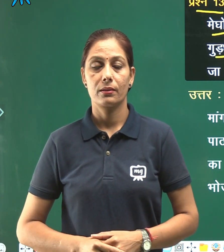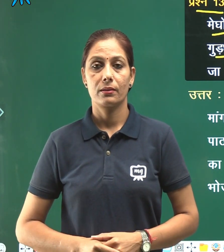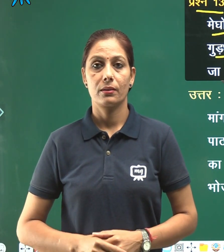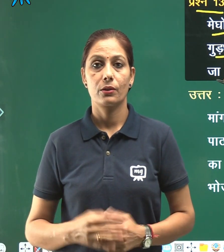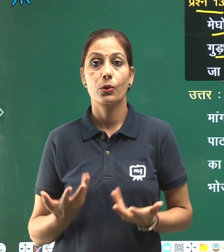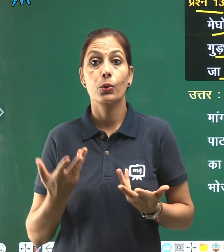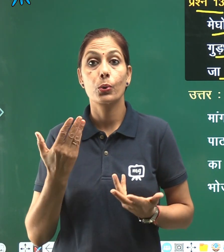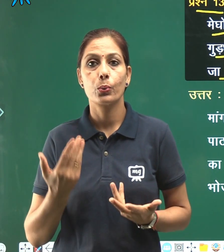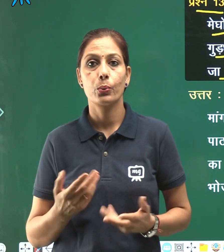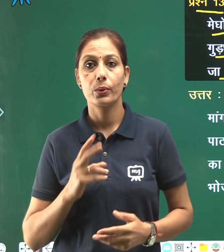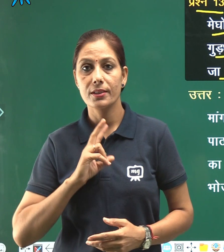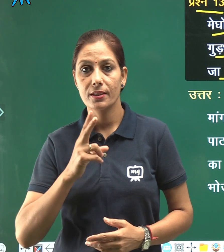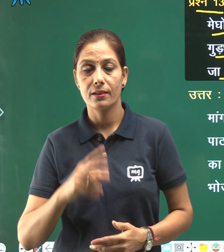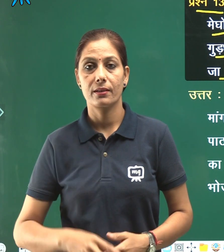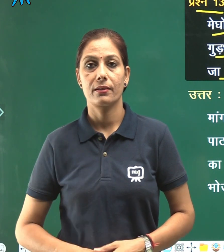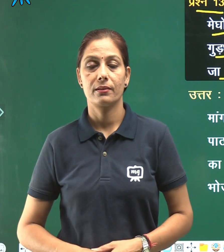क्यों की जा रही है?